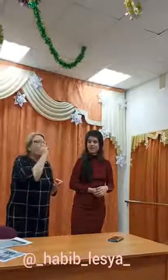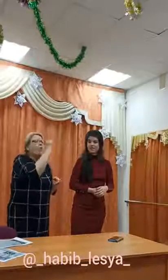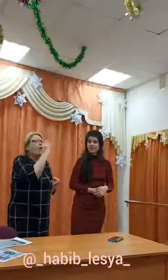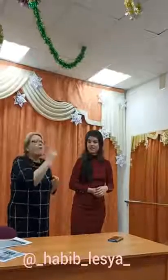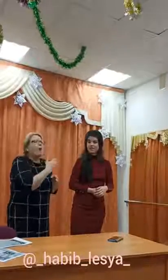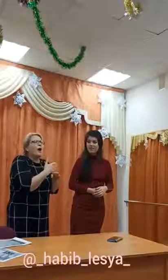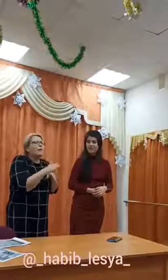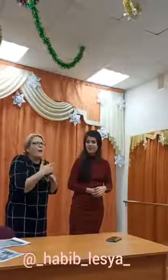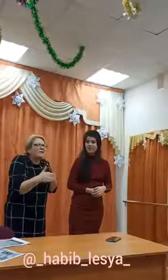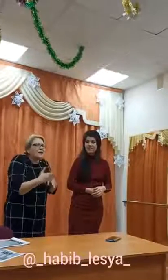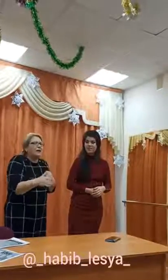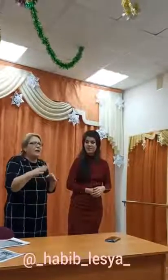У кого ипотека?